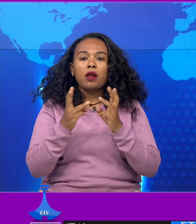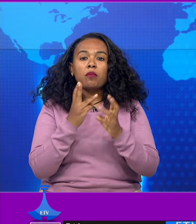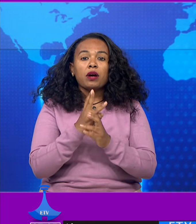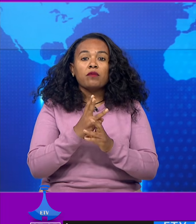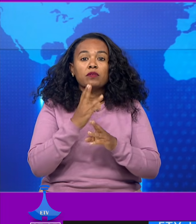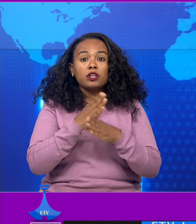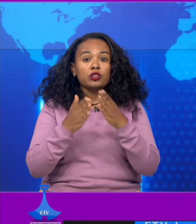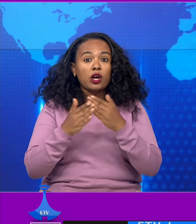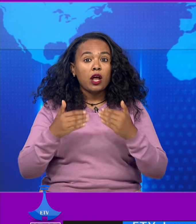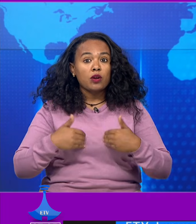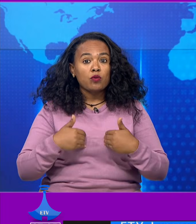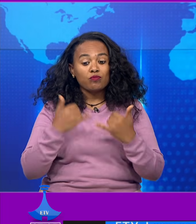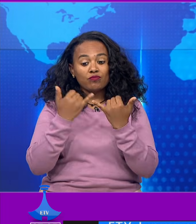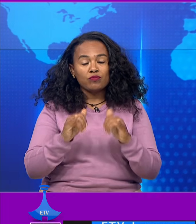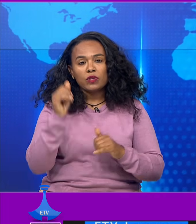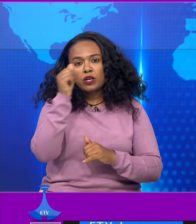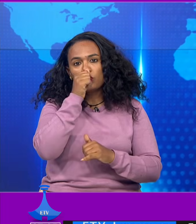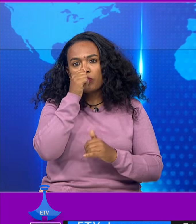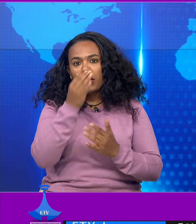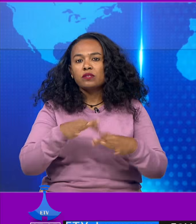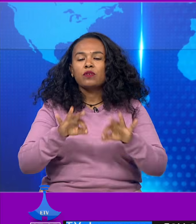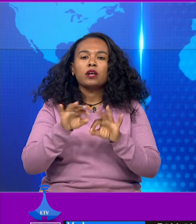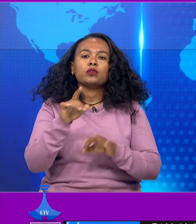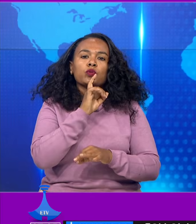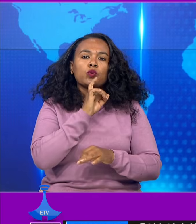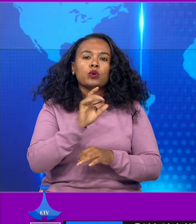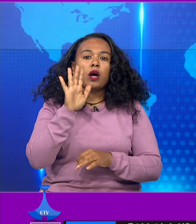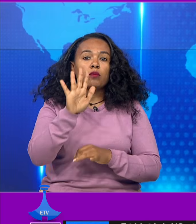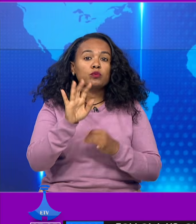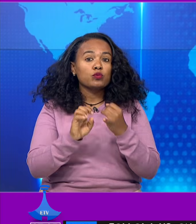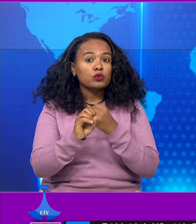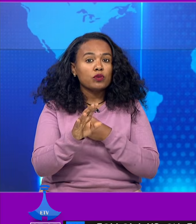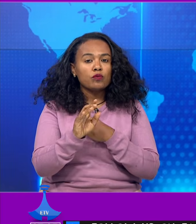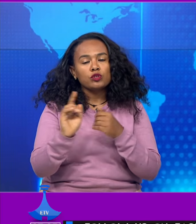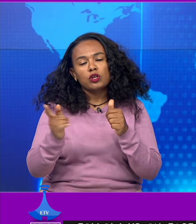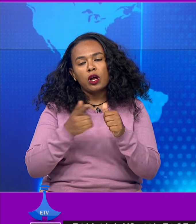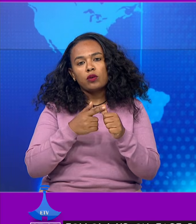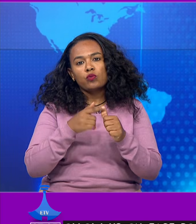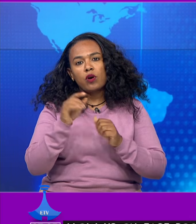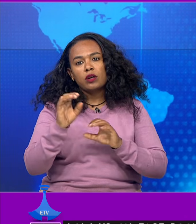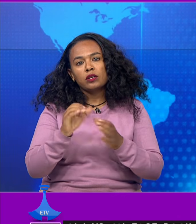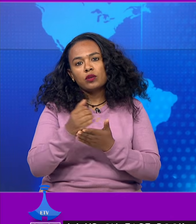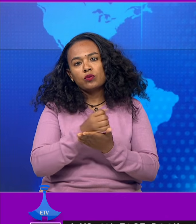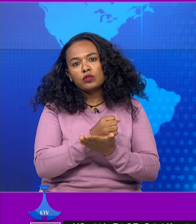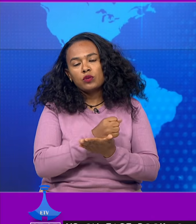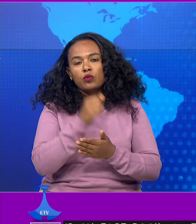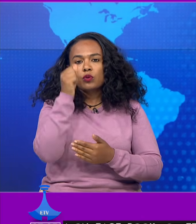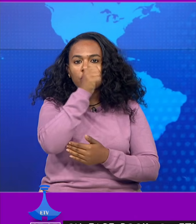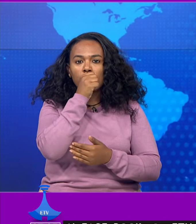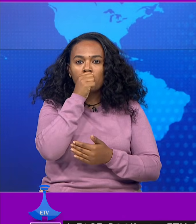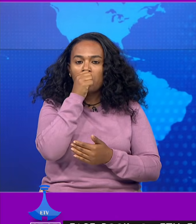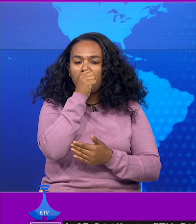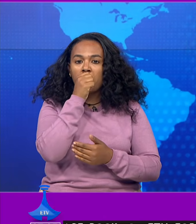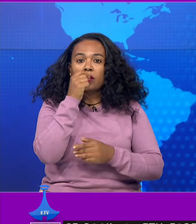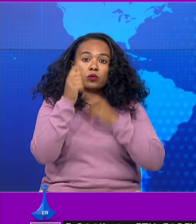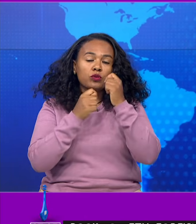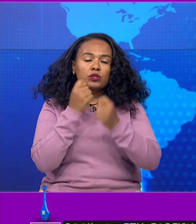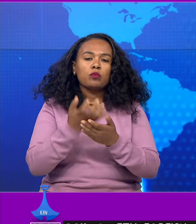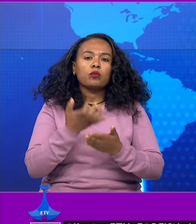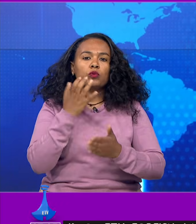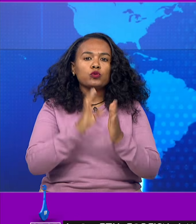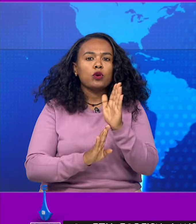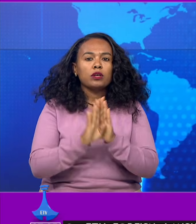ሀብት ለመቋደስ ለኢትዮጵያ አስፈላጊ ስለሆነ ነው ከአምስቱ ዘርፎች እንደ አንዱ አድርገን የወሰድነው። ኢትዮጵያ የቱሪዝም ሀብቶቿ